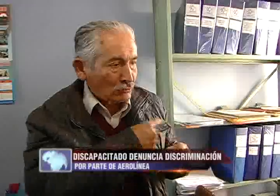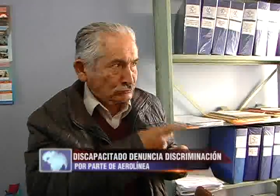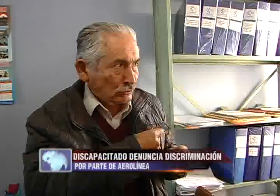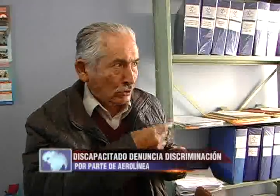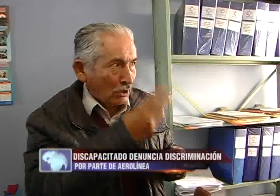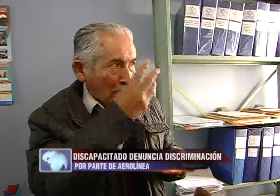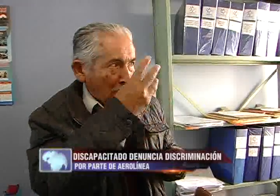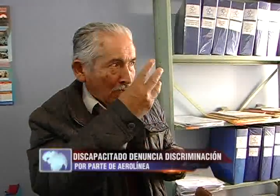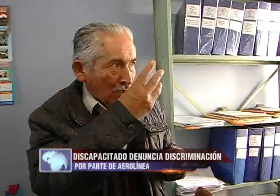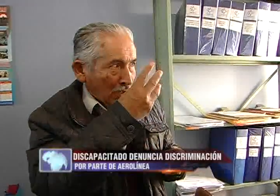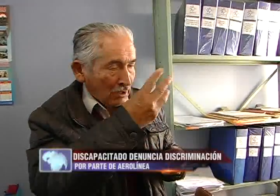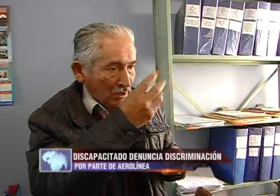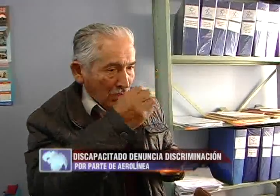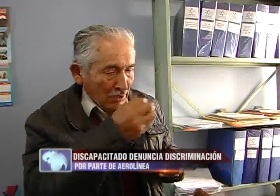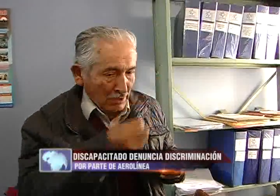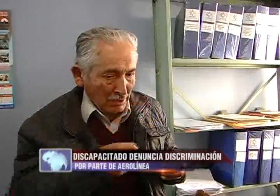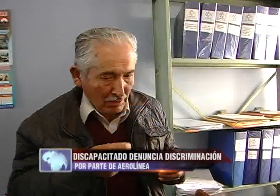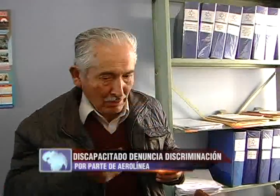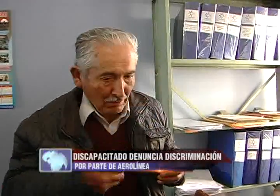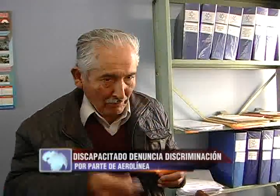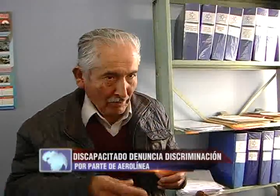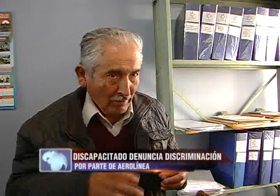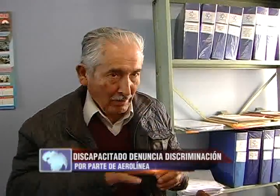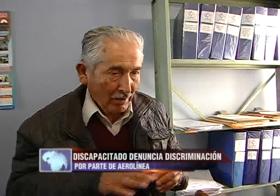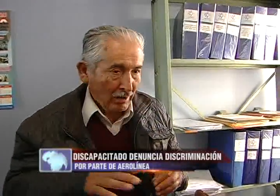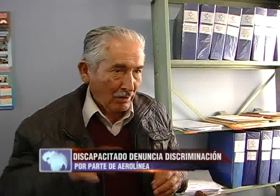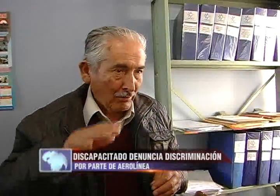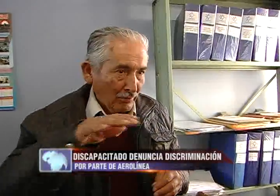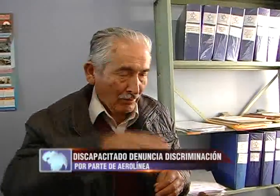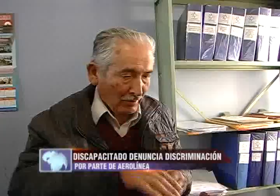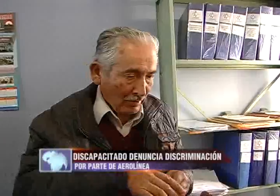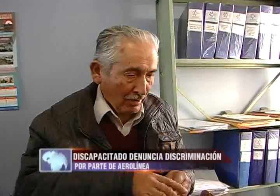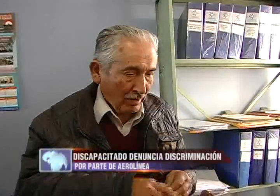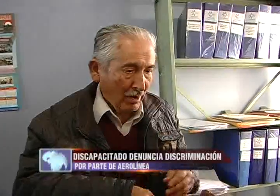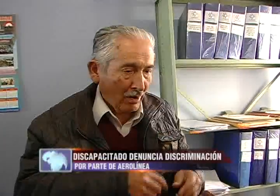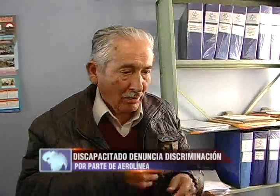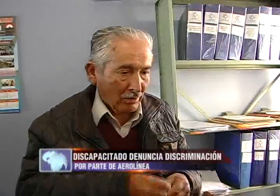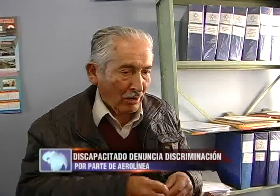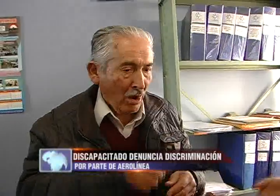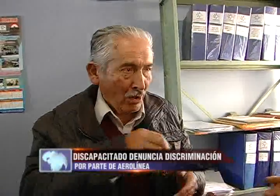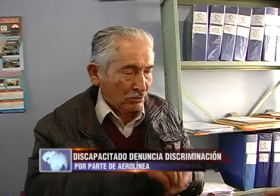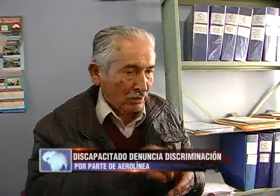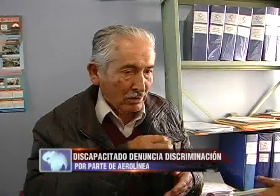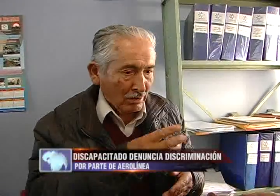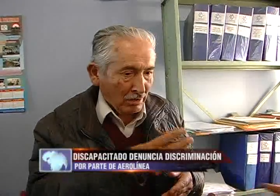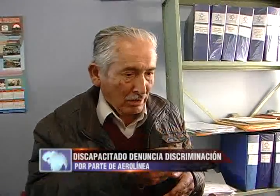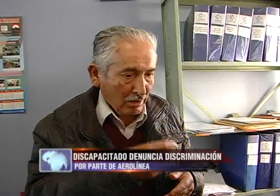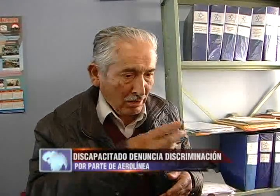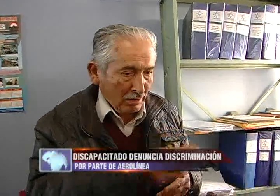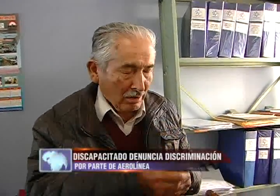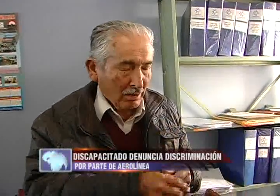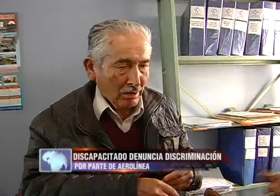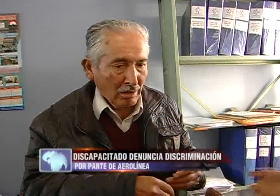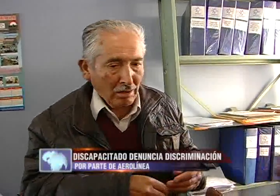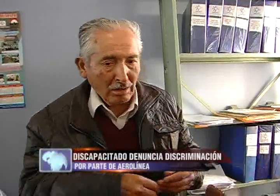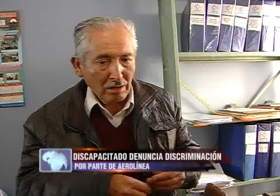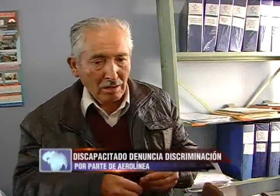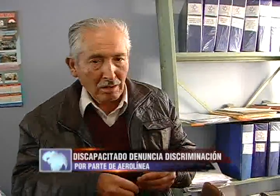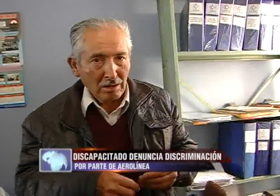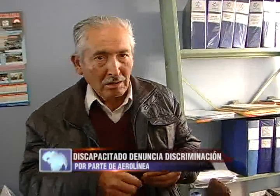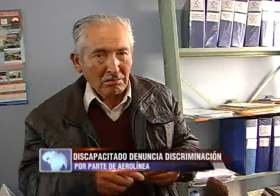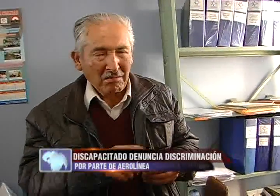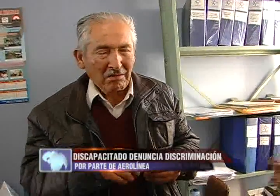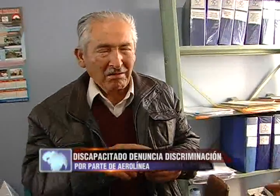De repente la reposición de los pasajes, ¿no? Como que él, lo que ha invertido en el comprar el pasaje de ida y vuelta, lo perdió el de